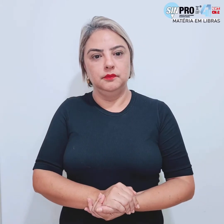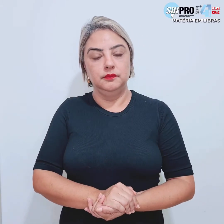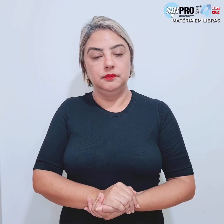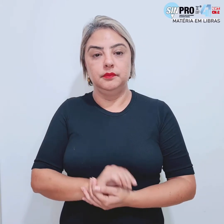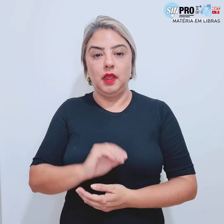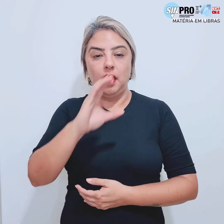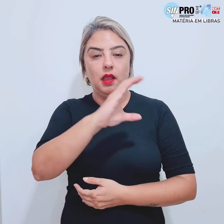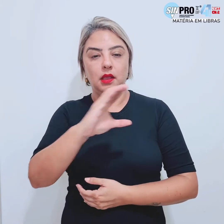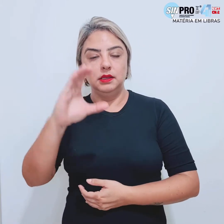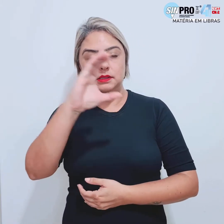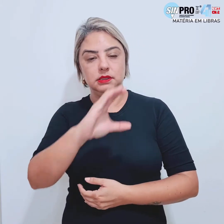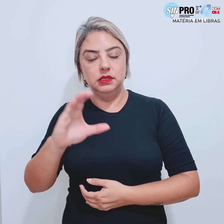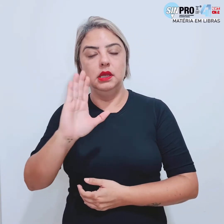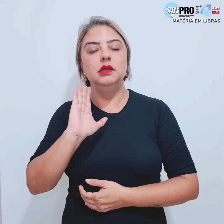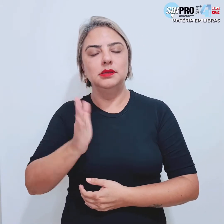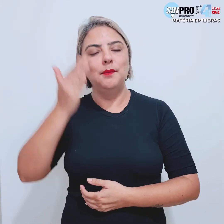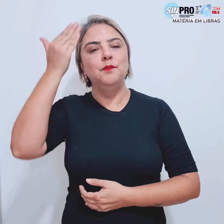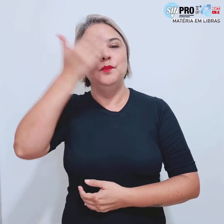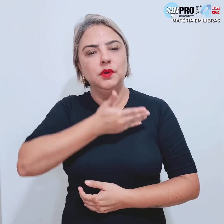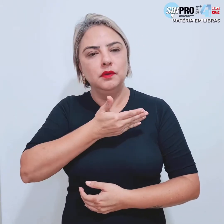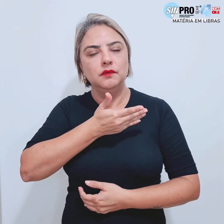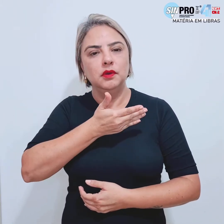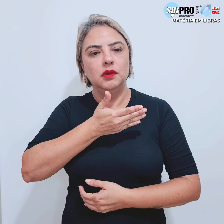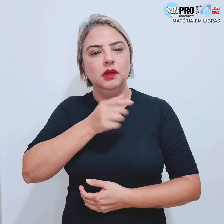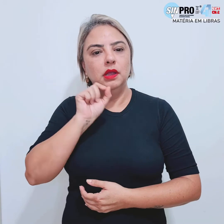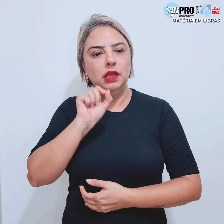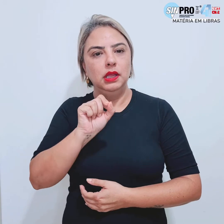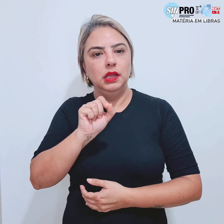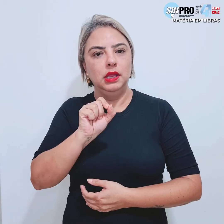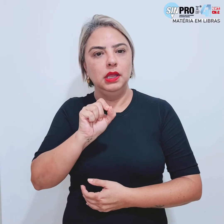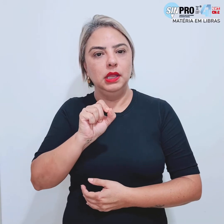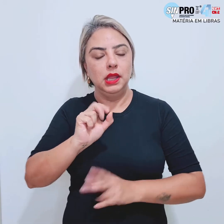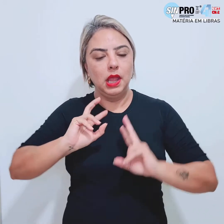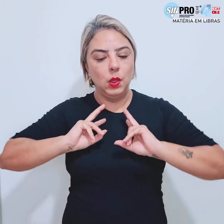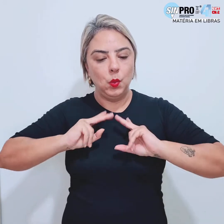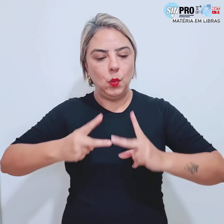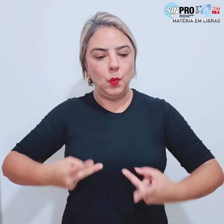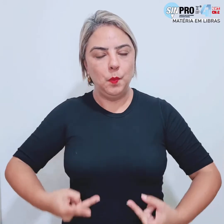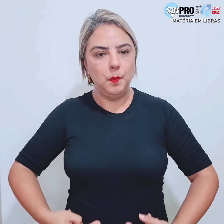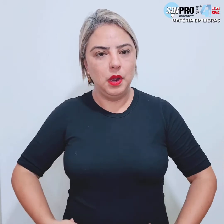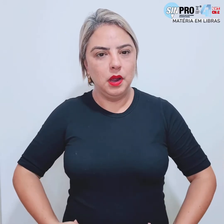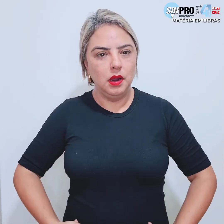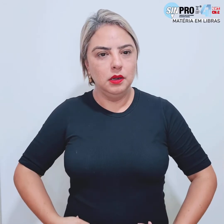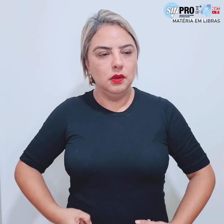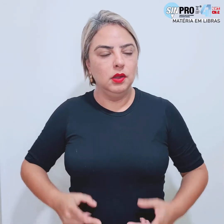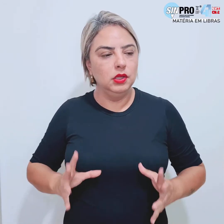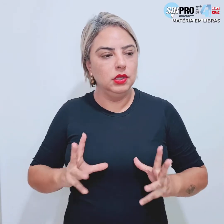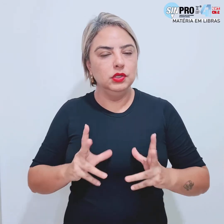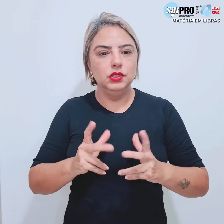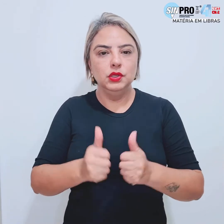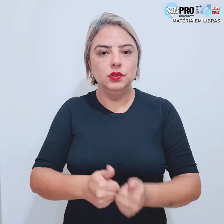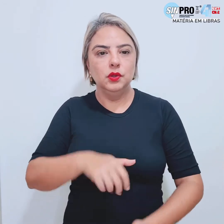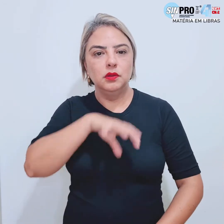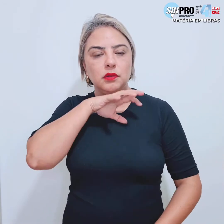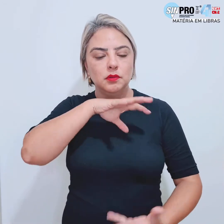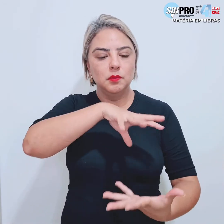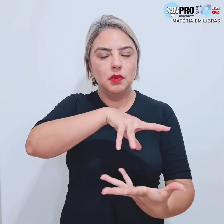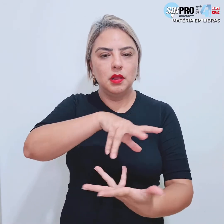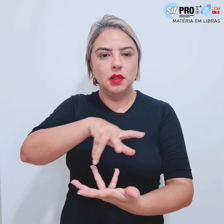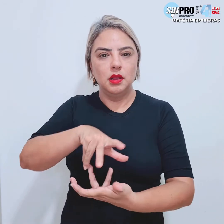A ciência já comprovou que é do instinto humano e de todas as espécies do planeta